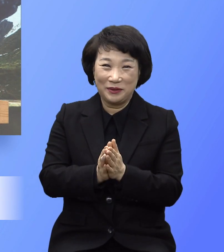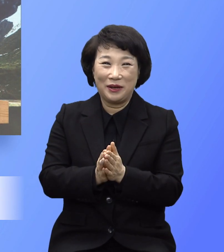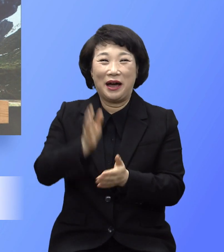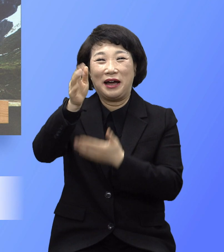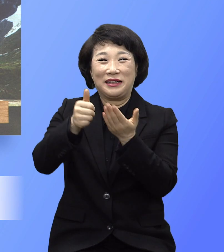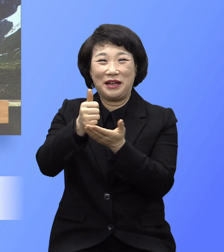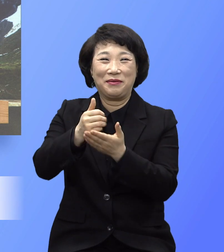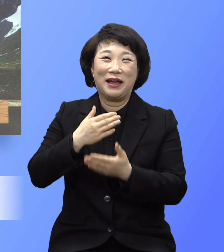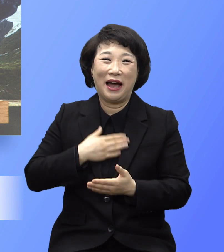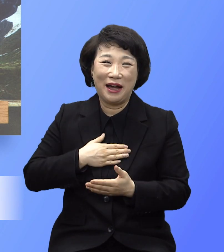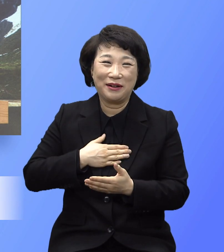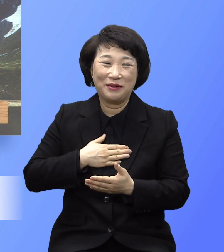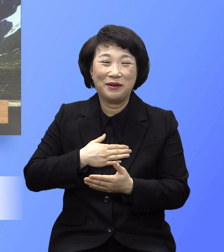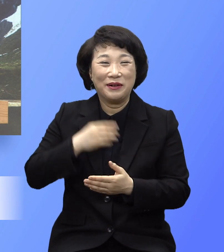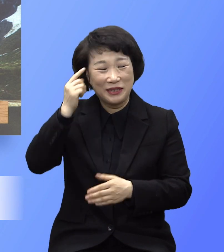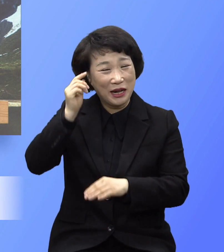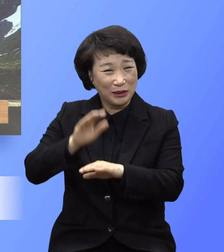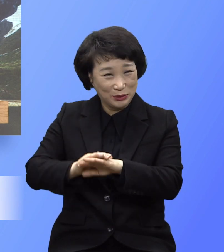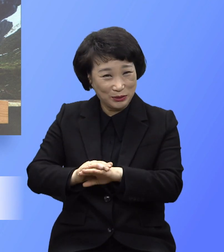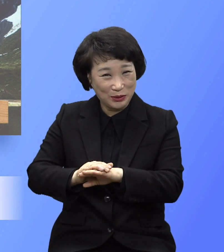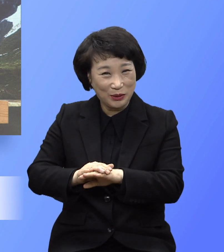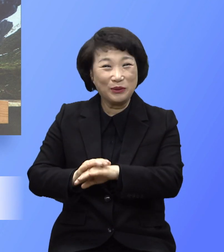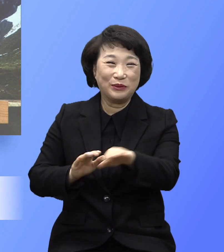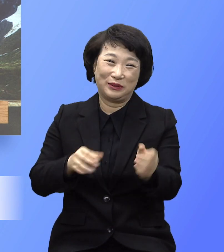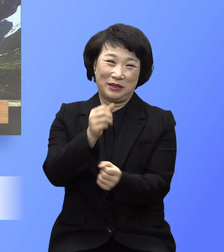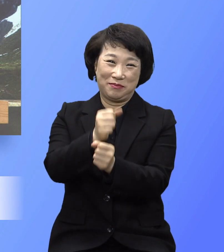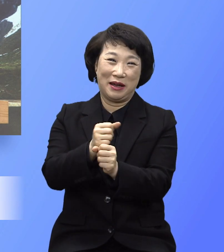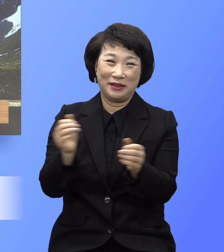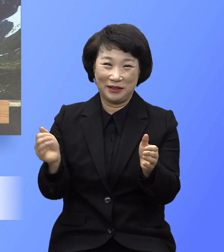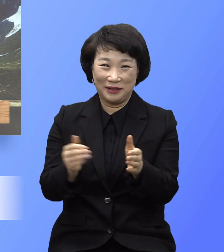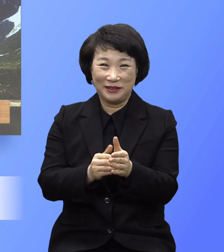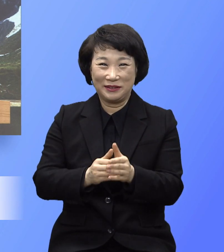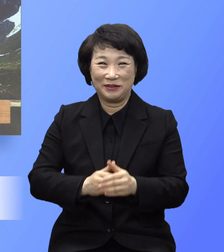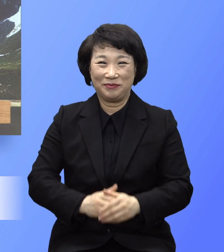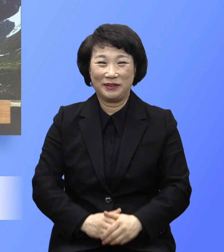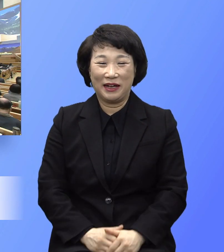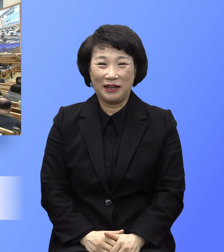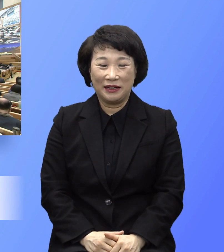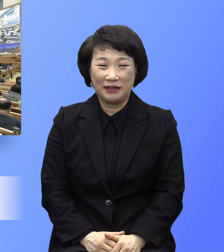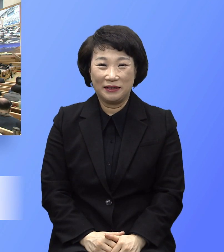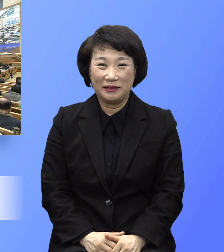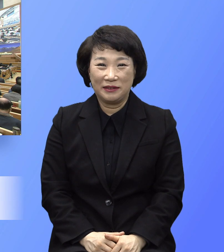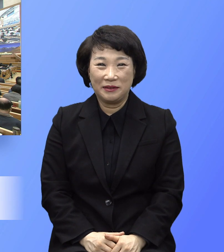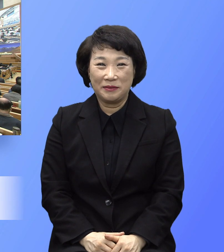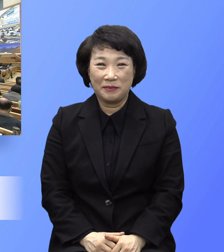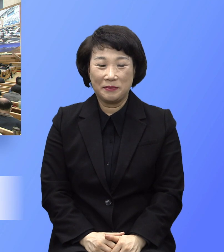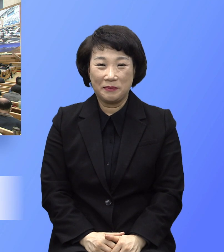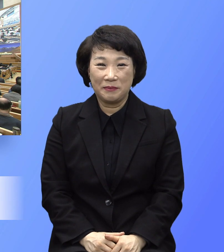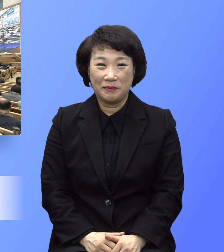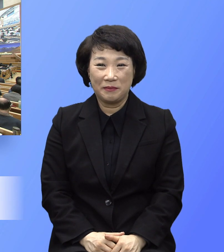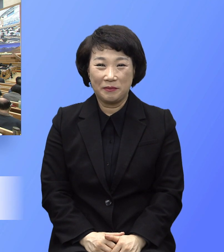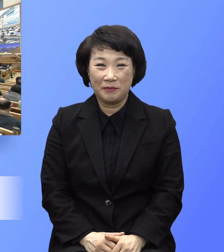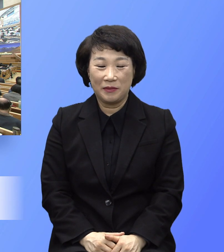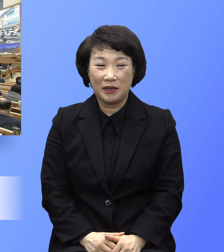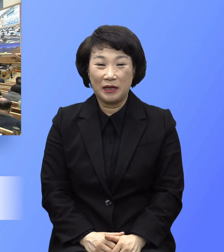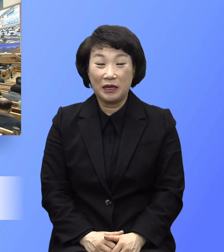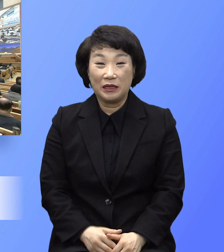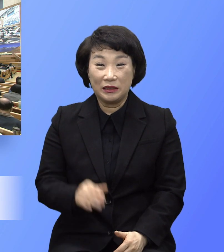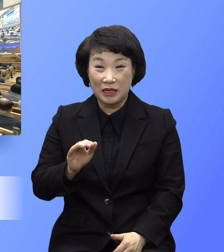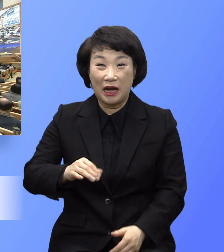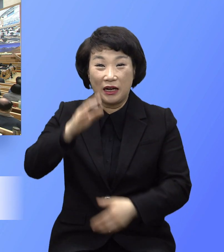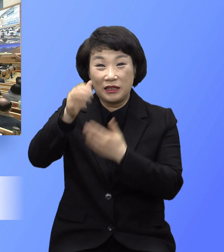다 계산하시고 생각하시고 그렇게 창조하셨습니다. 그리고